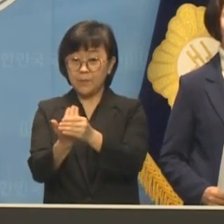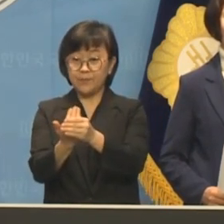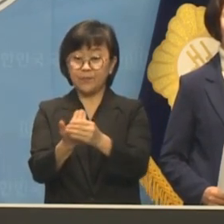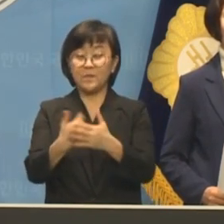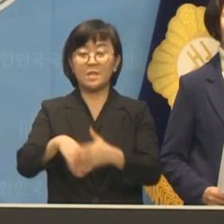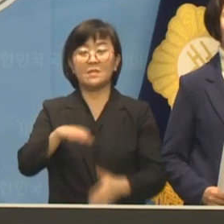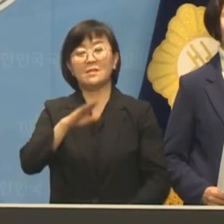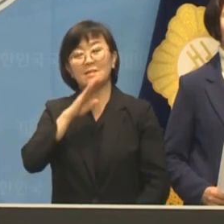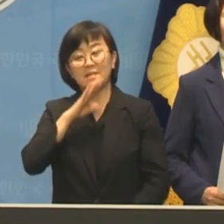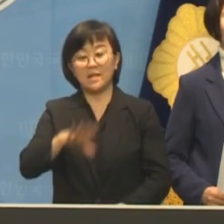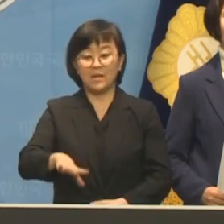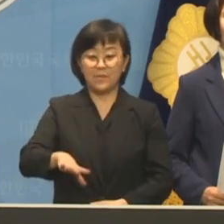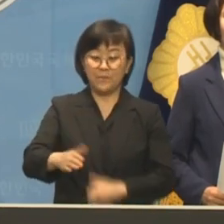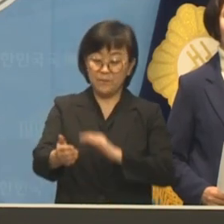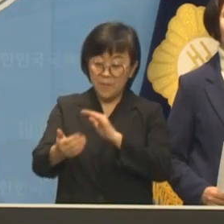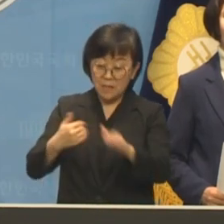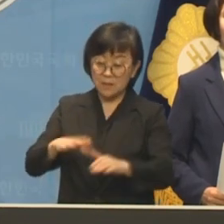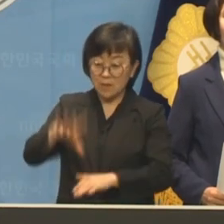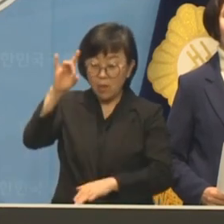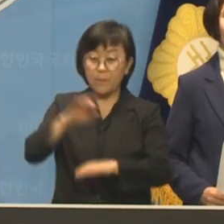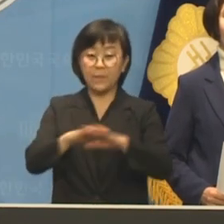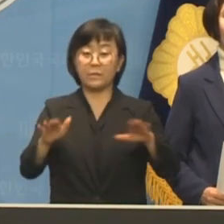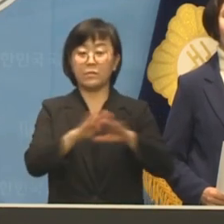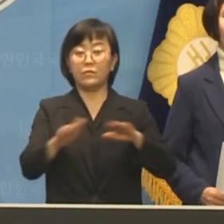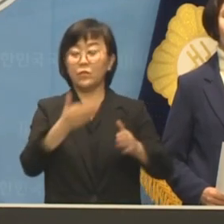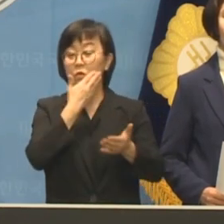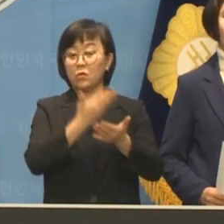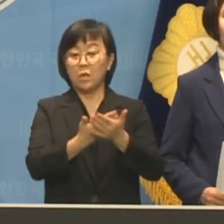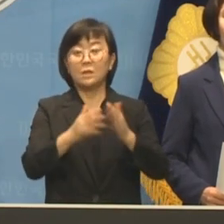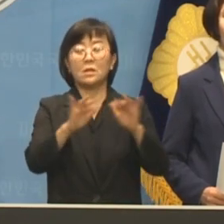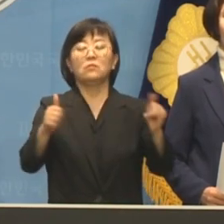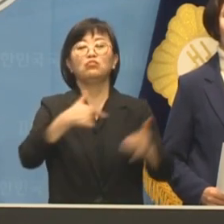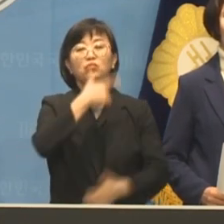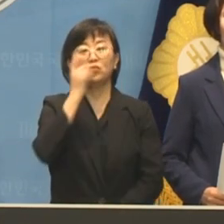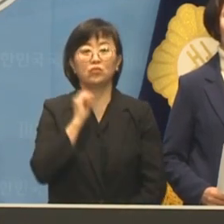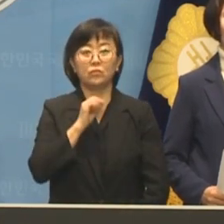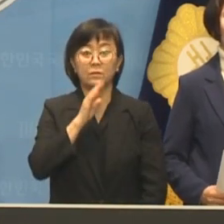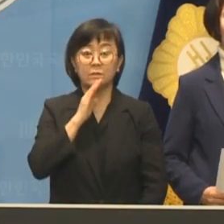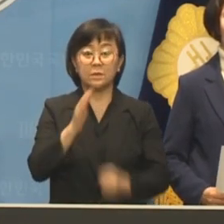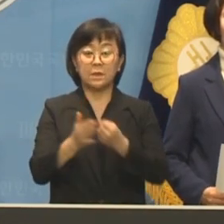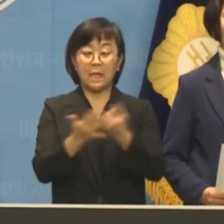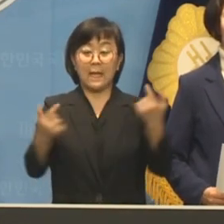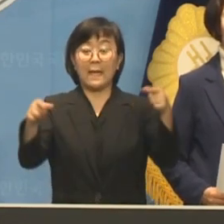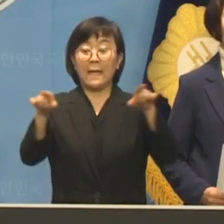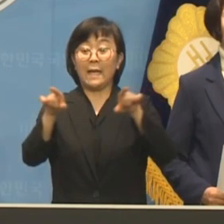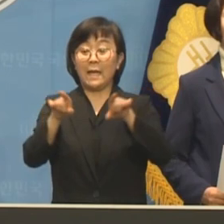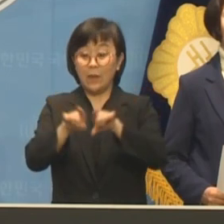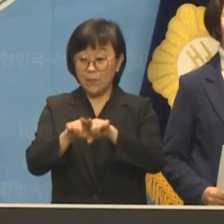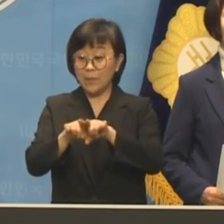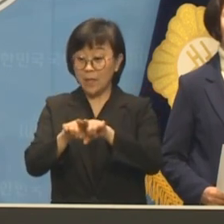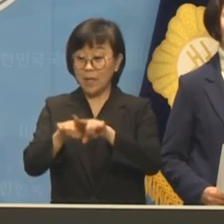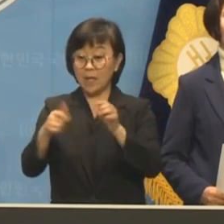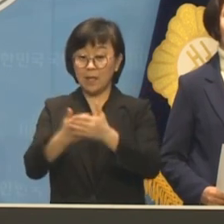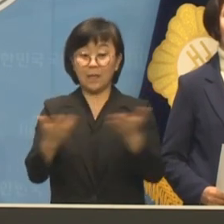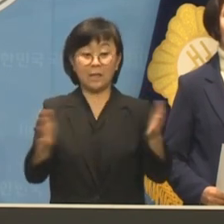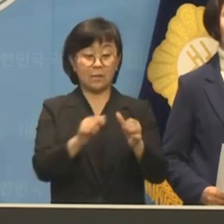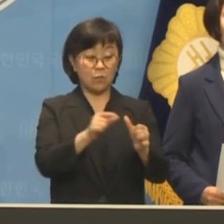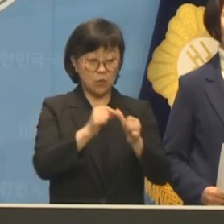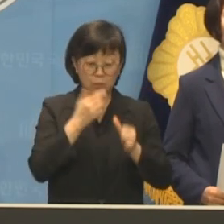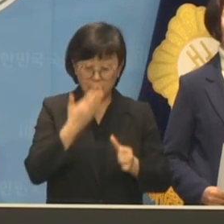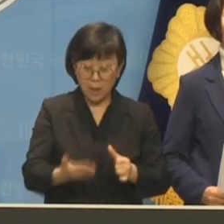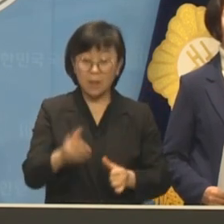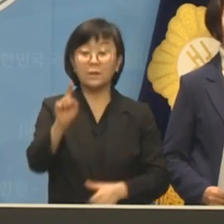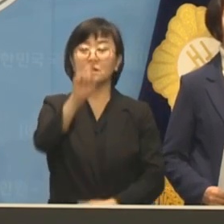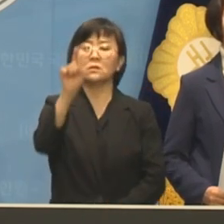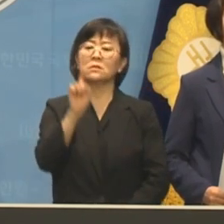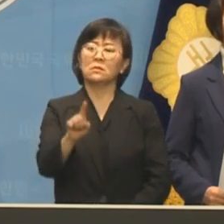초기 대응이 매우 중요합니다. 인력이 없는 상황에서 동료 신속 구출팀 운영이 과연 가능하겠습니까?